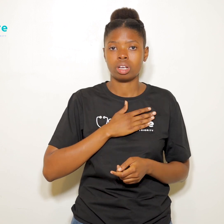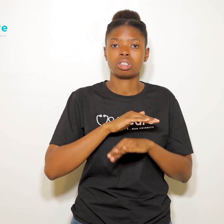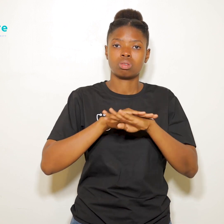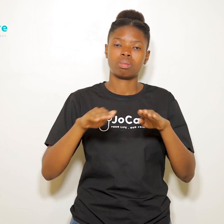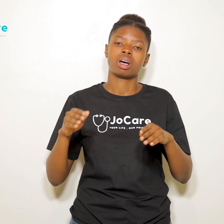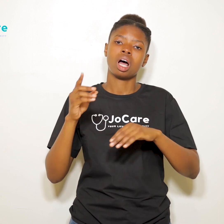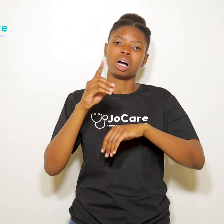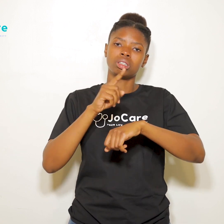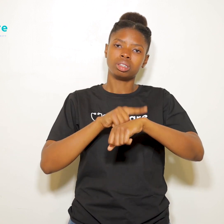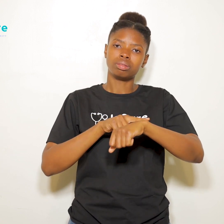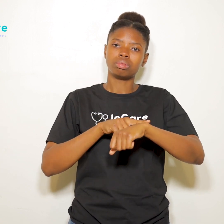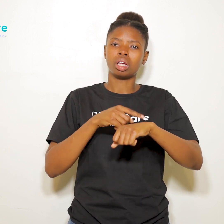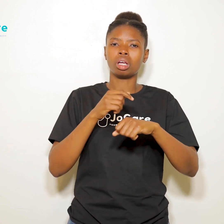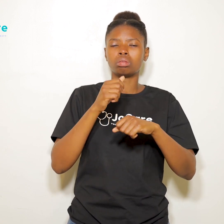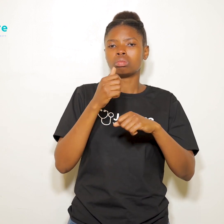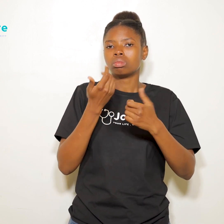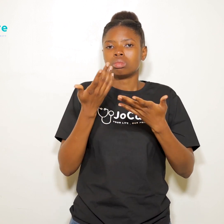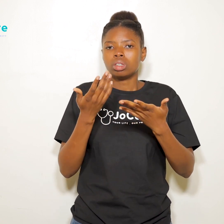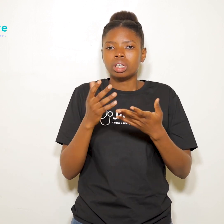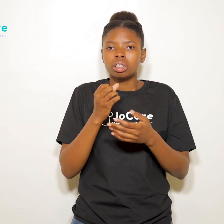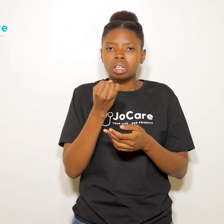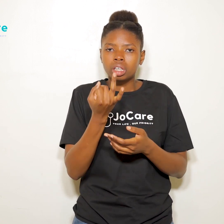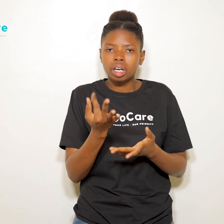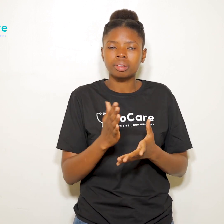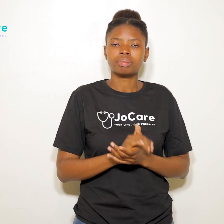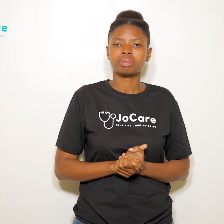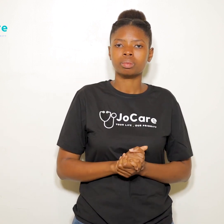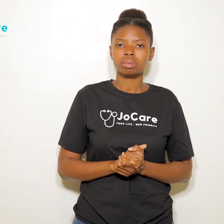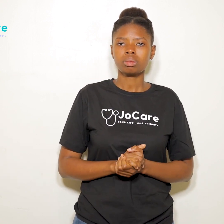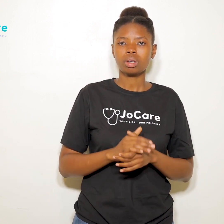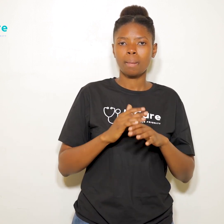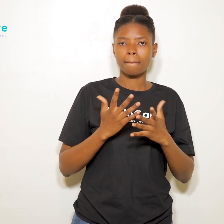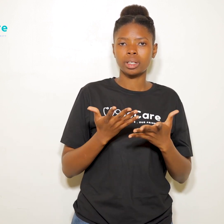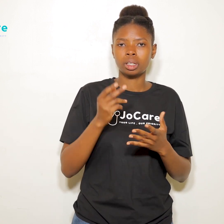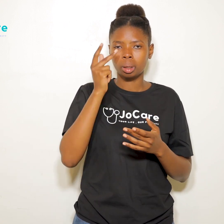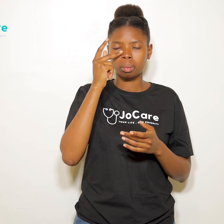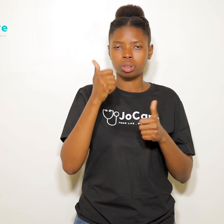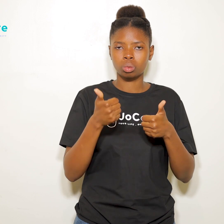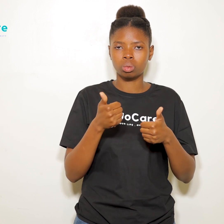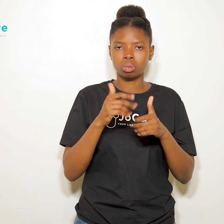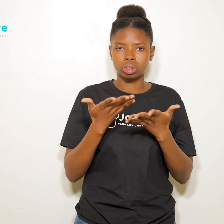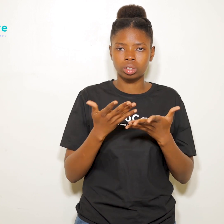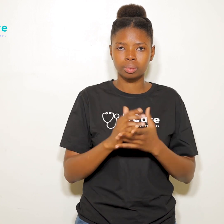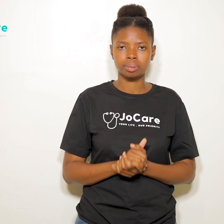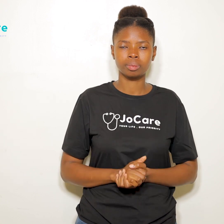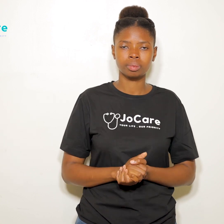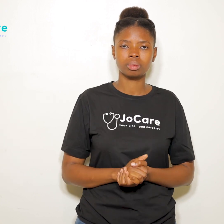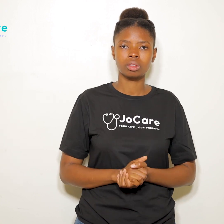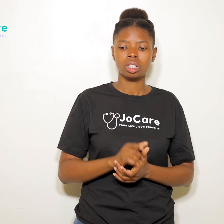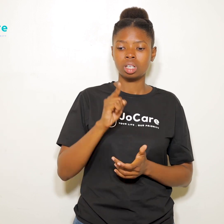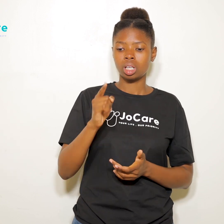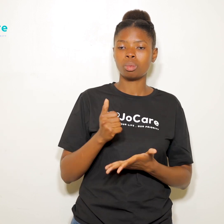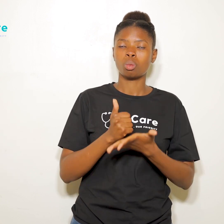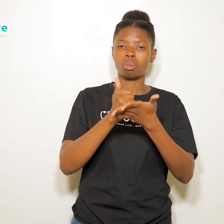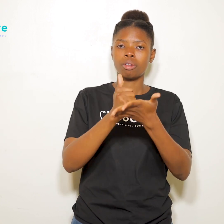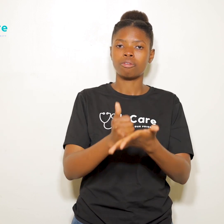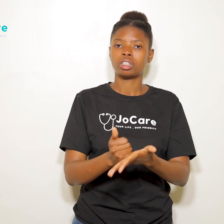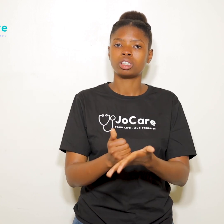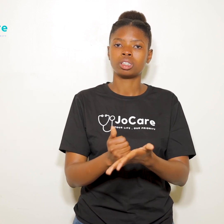iminsi 20, ni iminsi 40, ukwezi kwanjye kureshya gute. Ibyo ngibyo bifasha nanone.